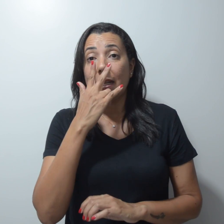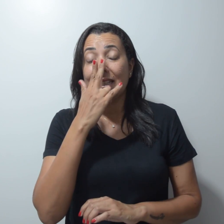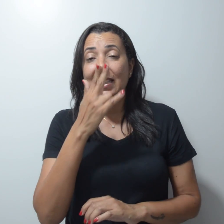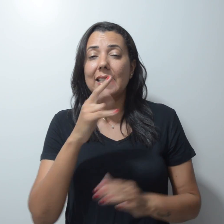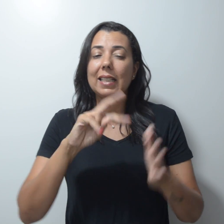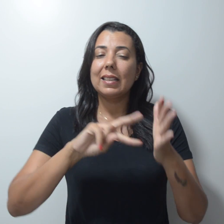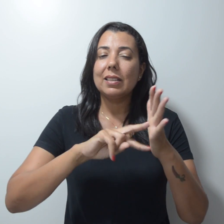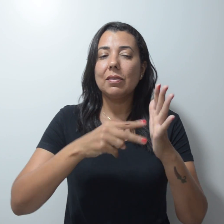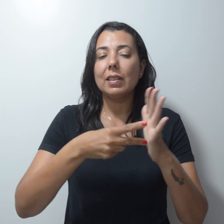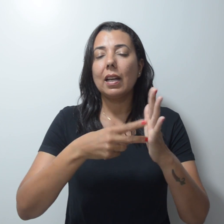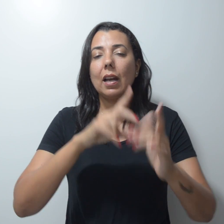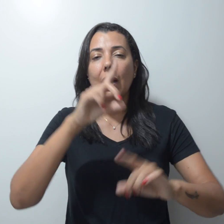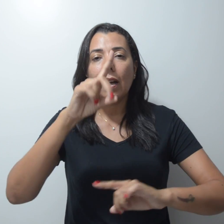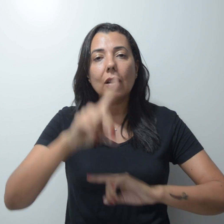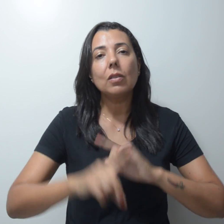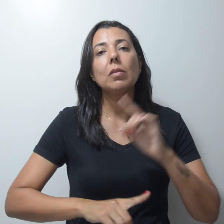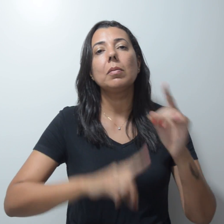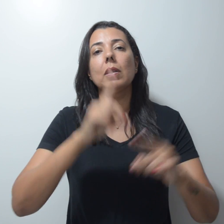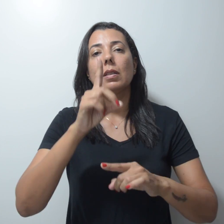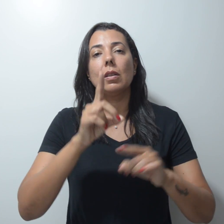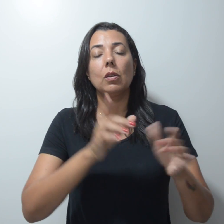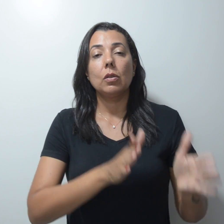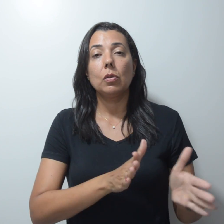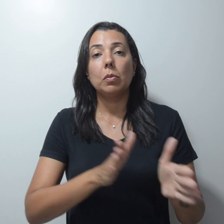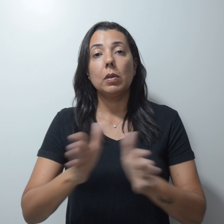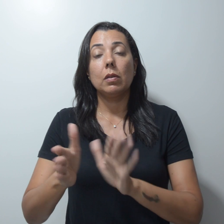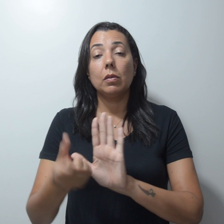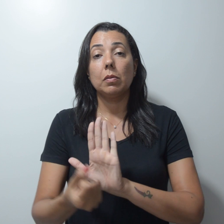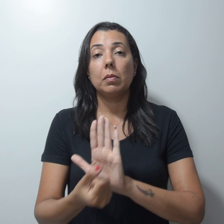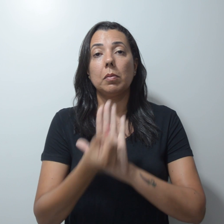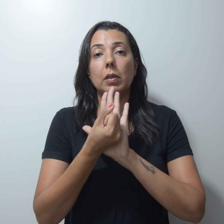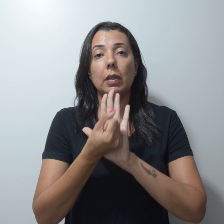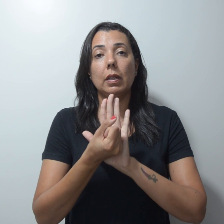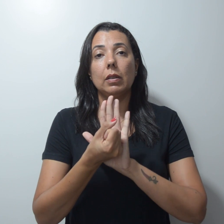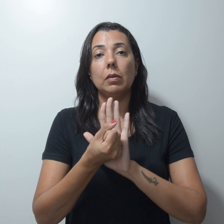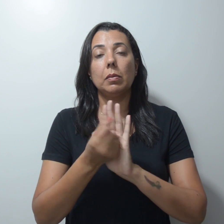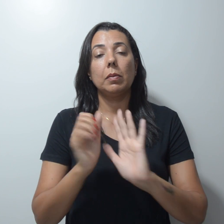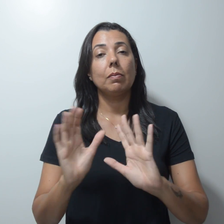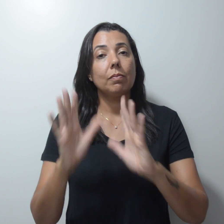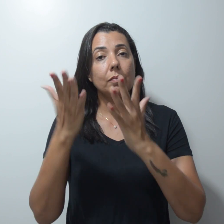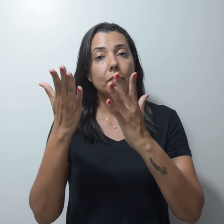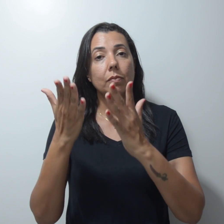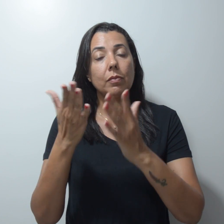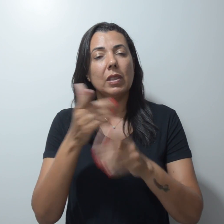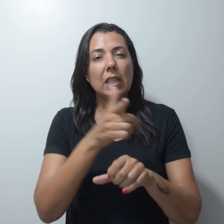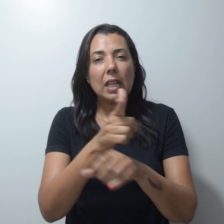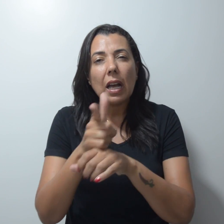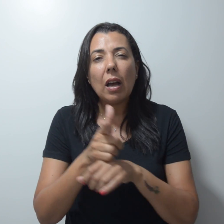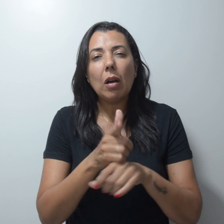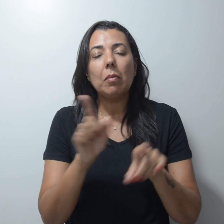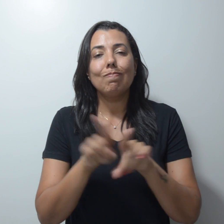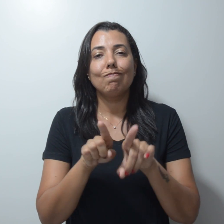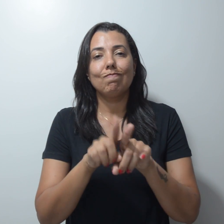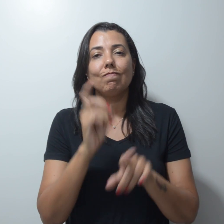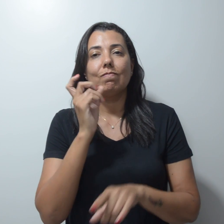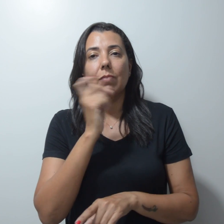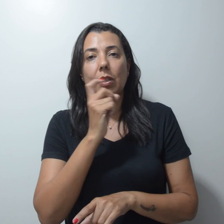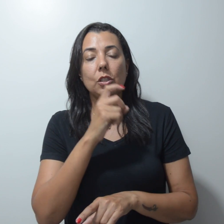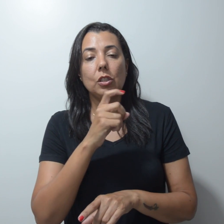a superação de um período marcado pela louvação das armas e da mentira. Todavia,